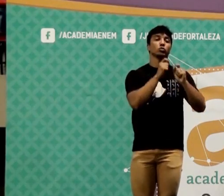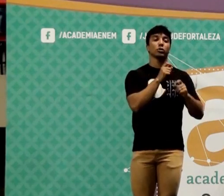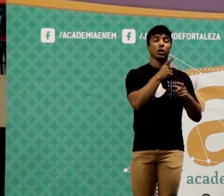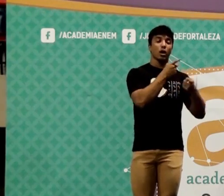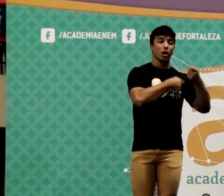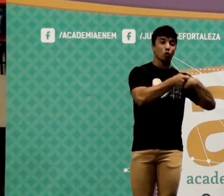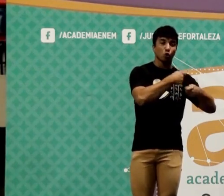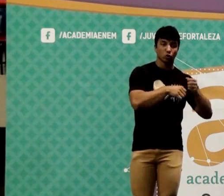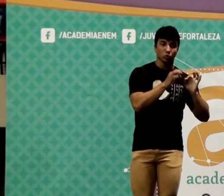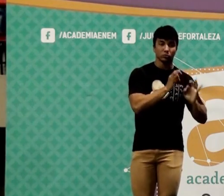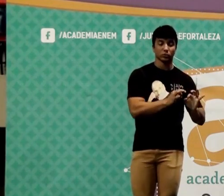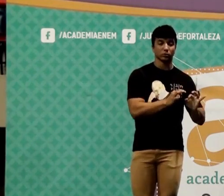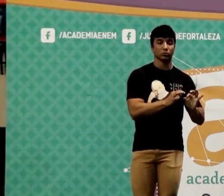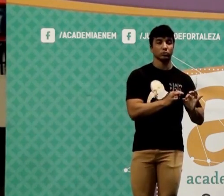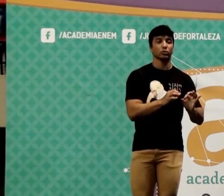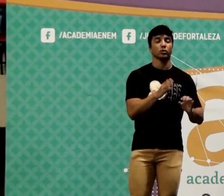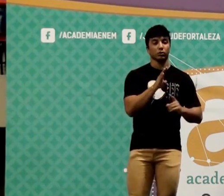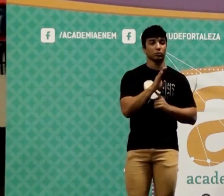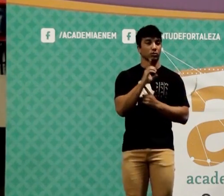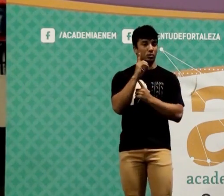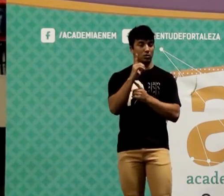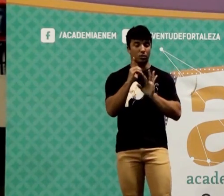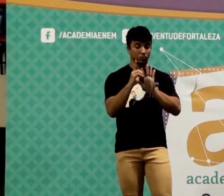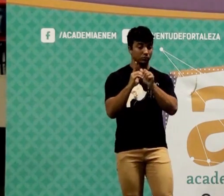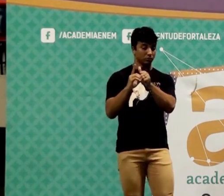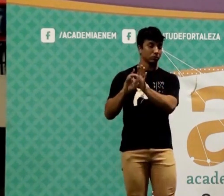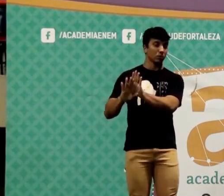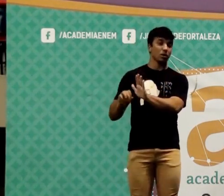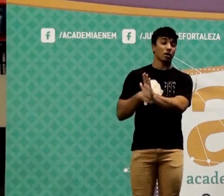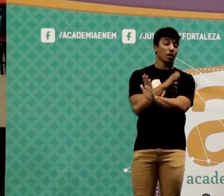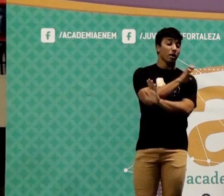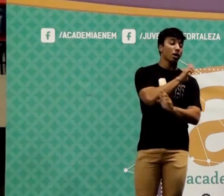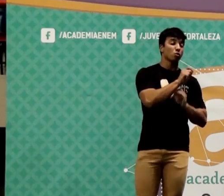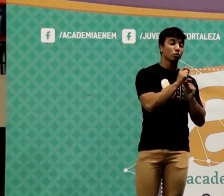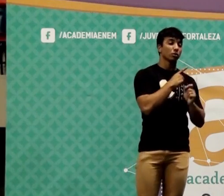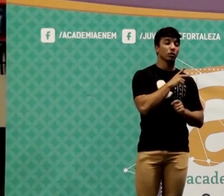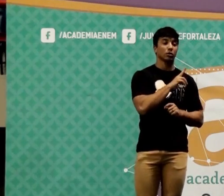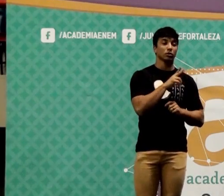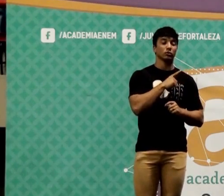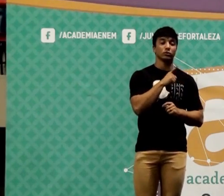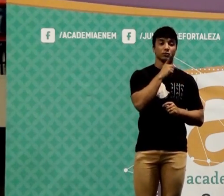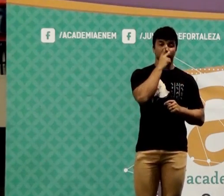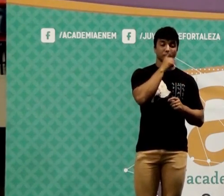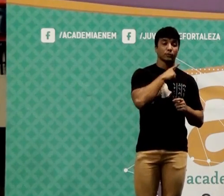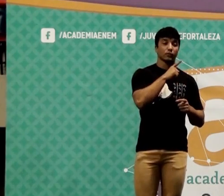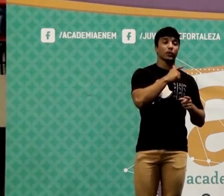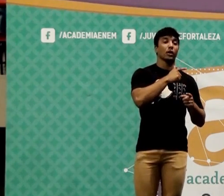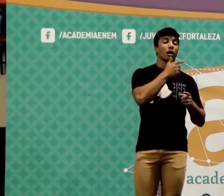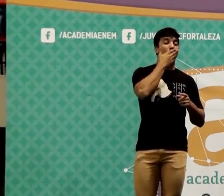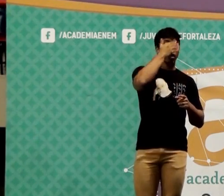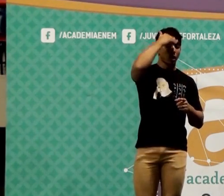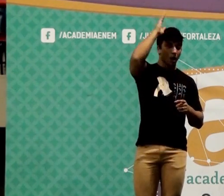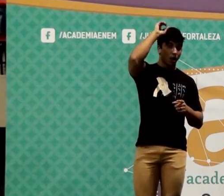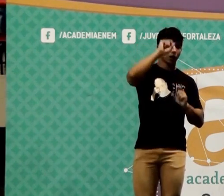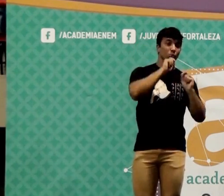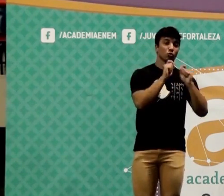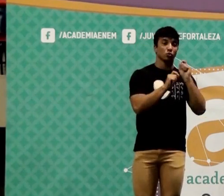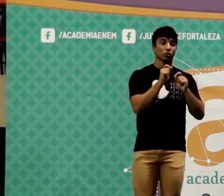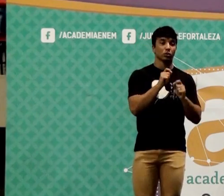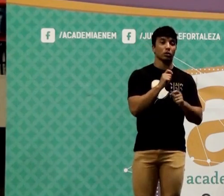B. C. Eram expedições que cruzavam a Europa exclusivamente em busca de um caminho alternativo para as rotas